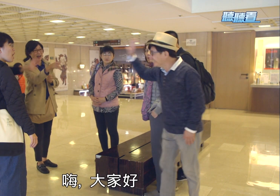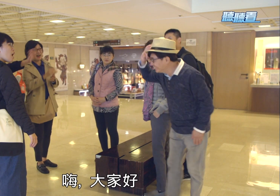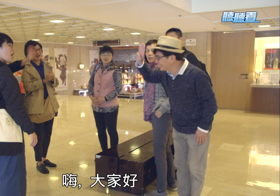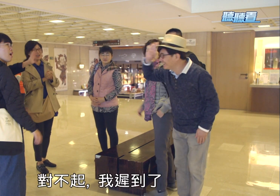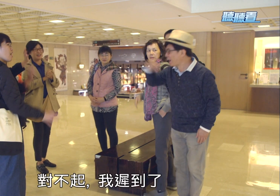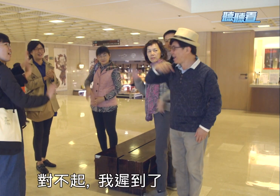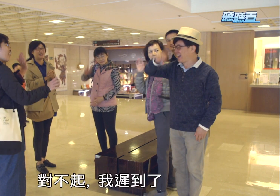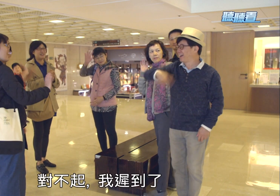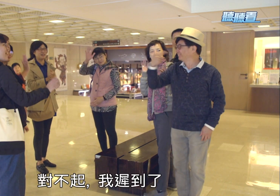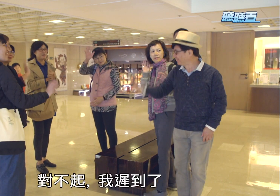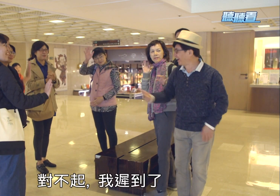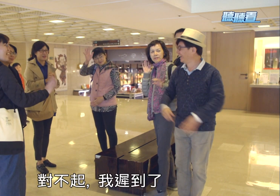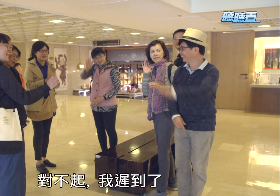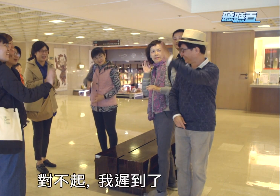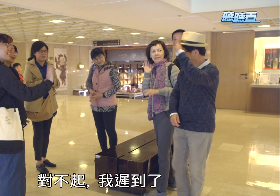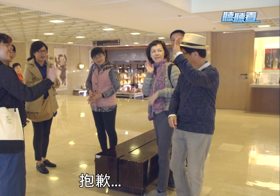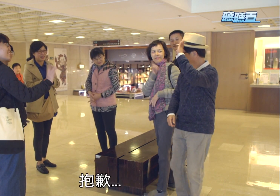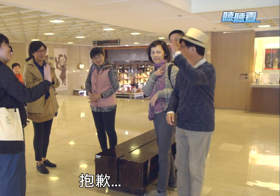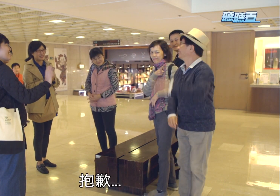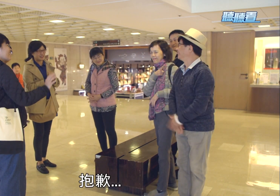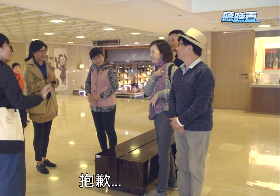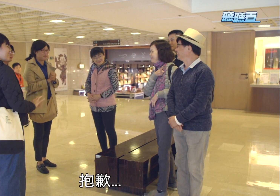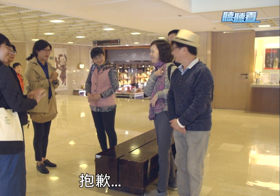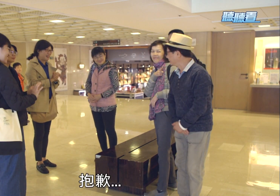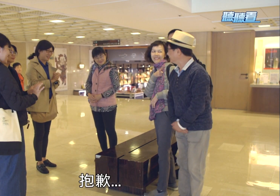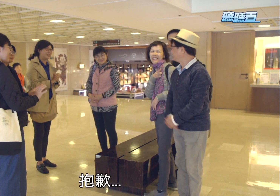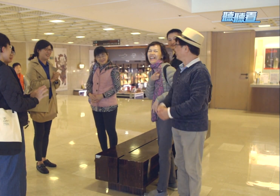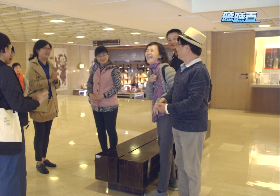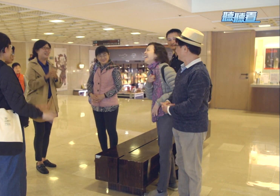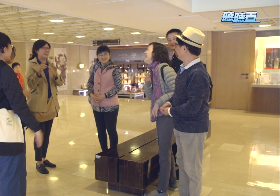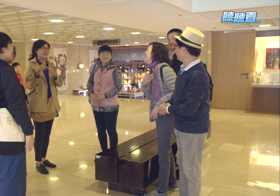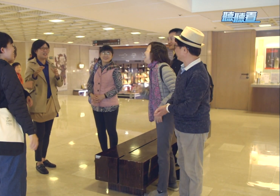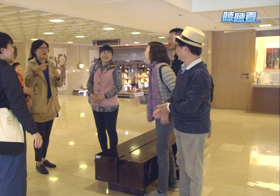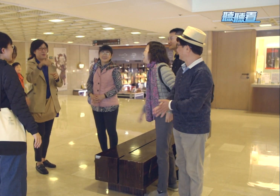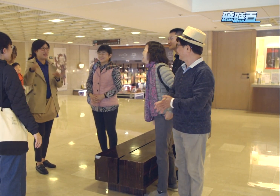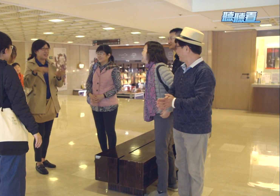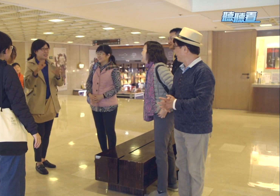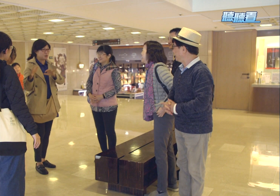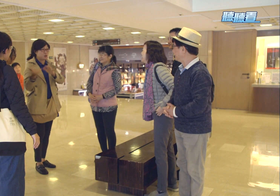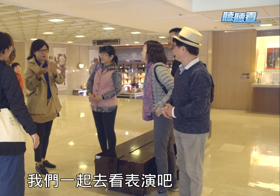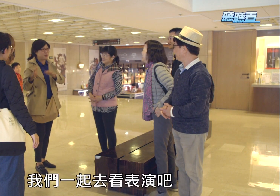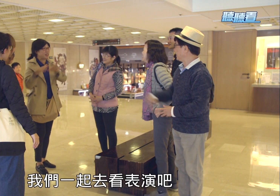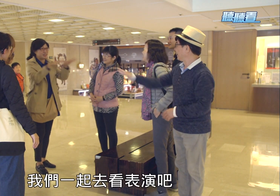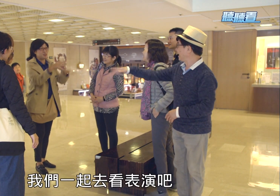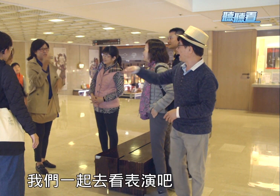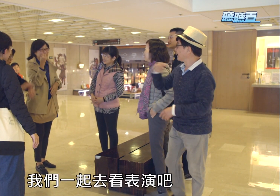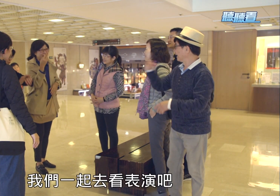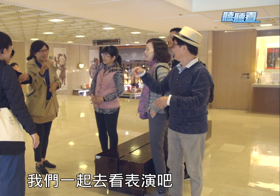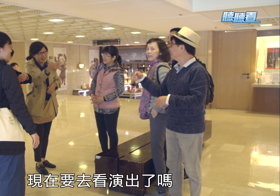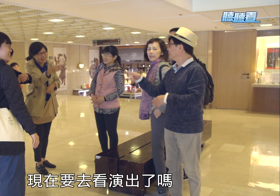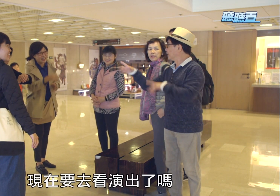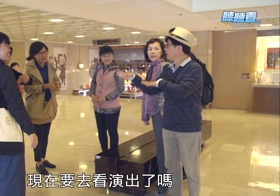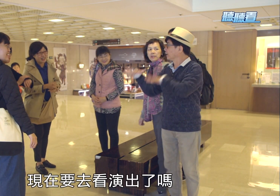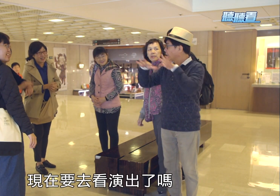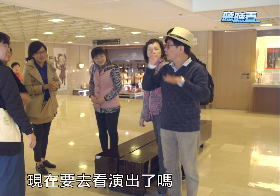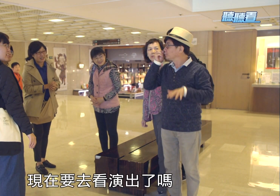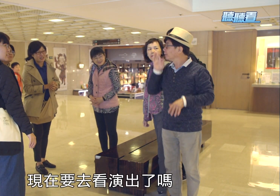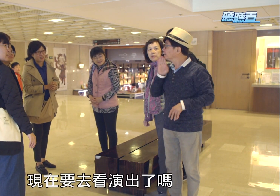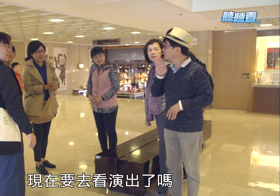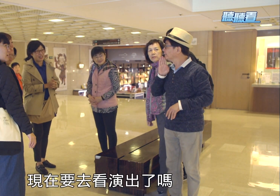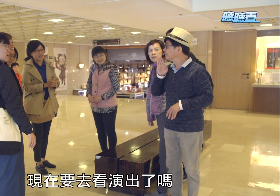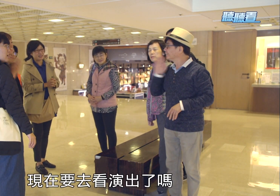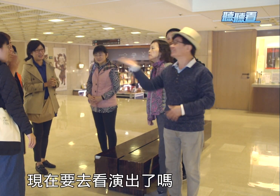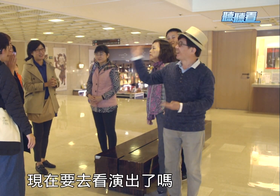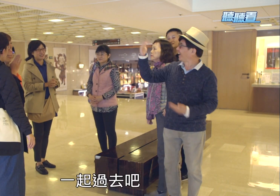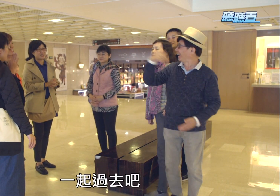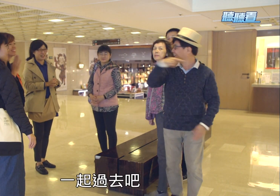哎，大家好，哎，对不起，我迟到了啊，哎，抱歉抱歉啊，啊， 我们一起去看表演吧。 现在要去看演出了吗？